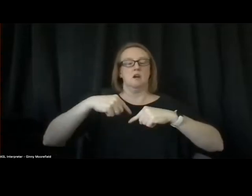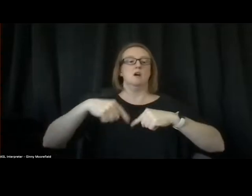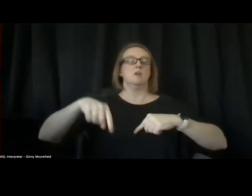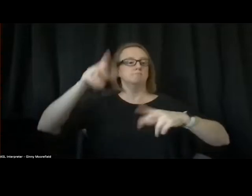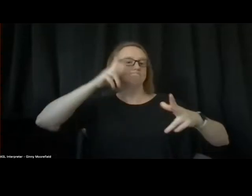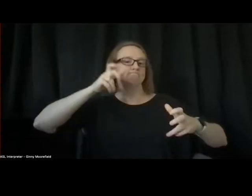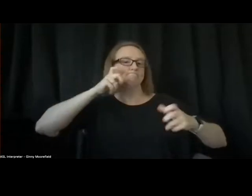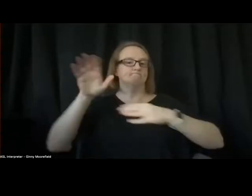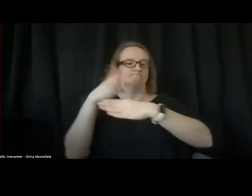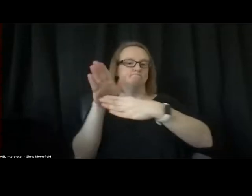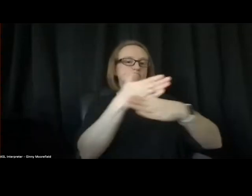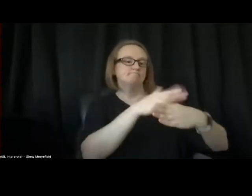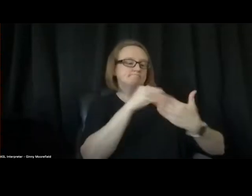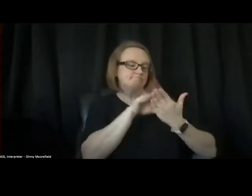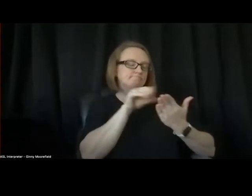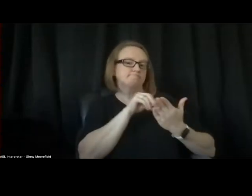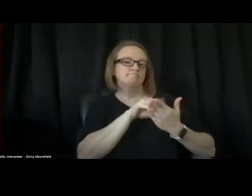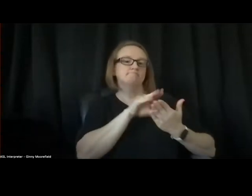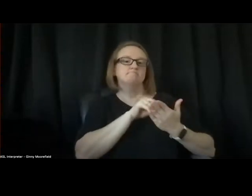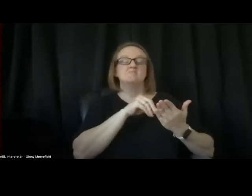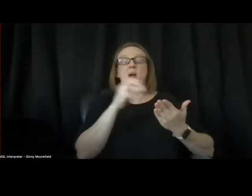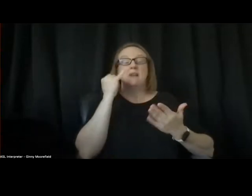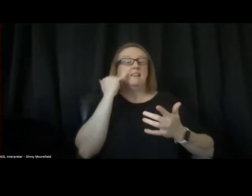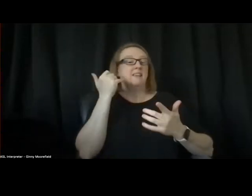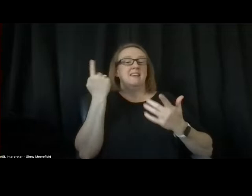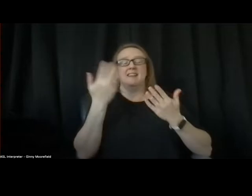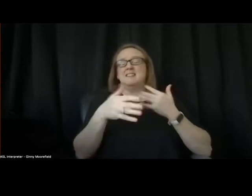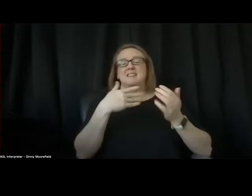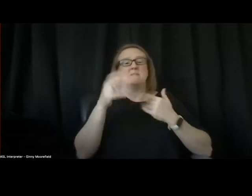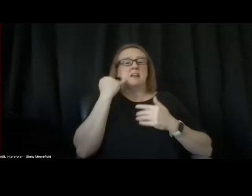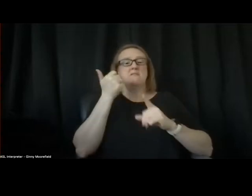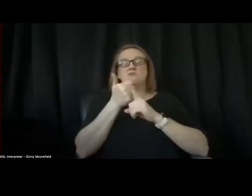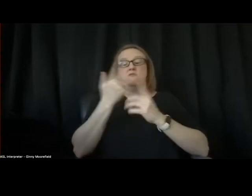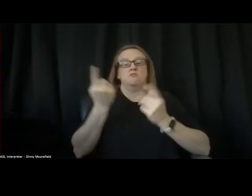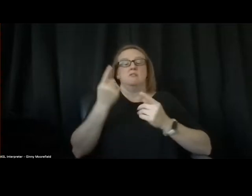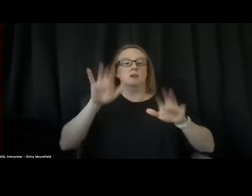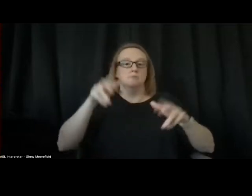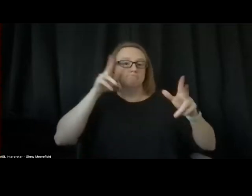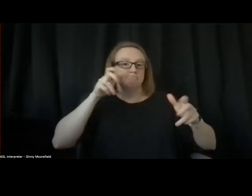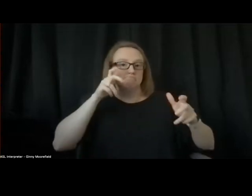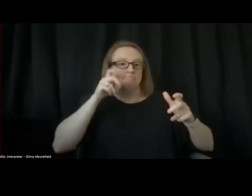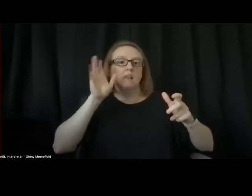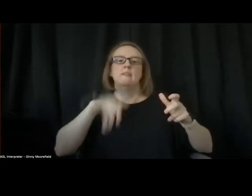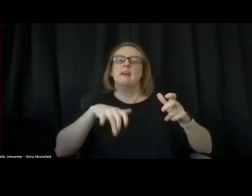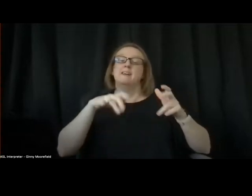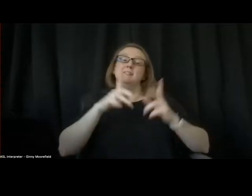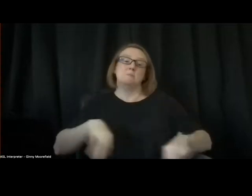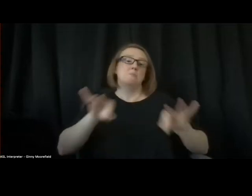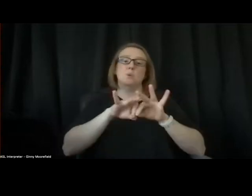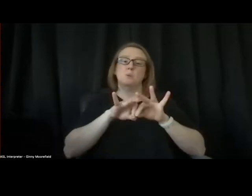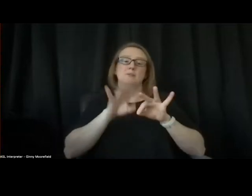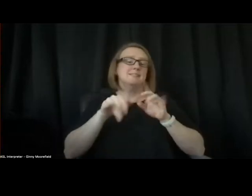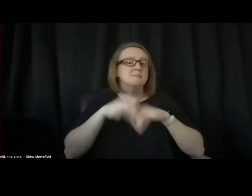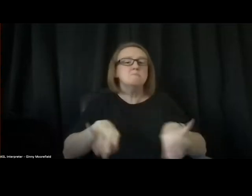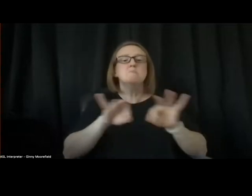por estar aquí escuchando aprendiendo compartiendo simplemente saber que su presencia está aquí que comparten esta información